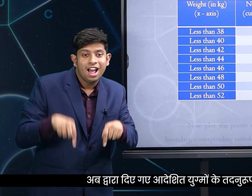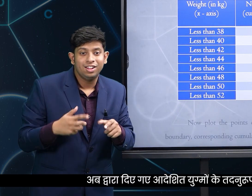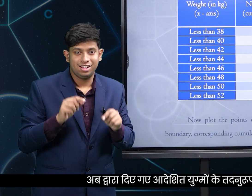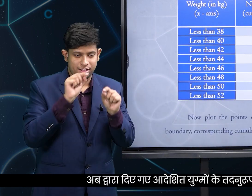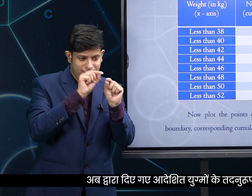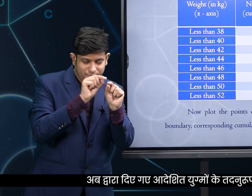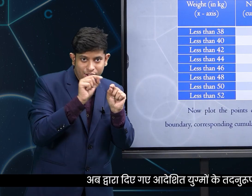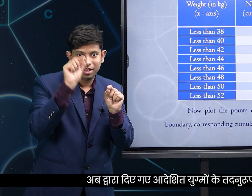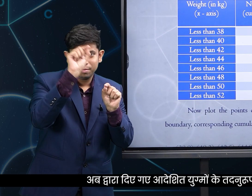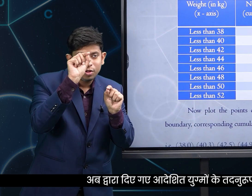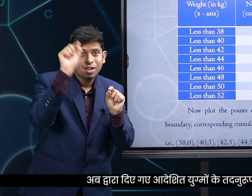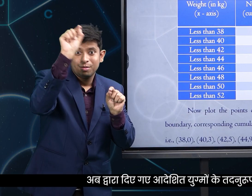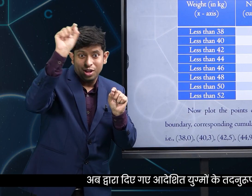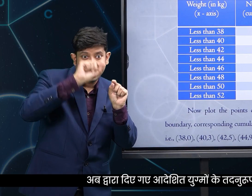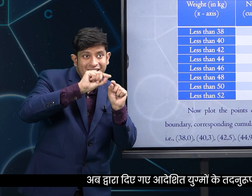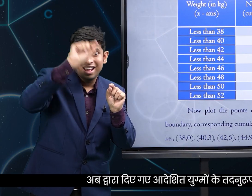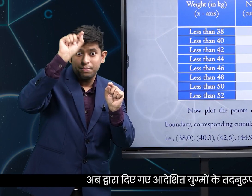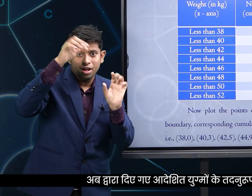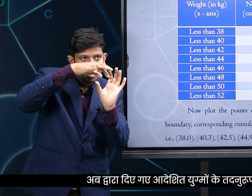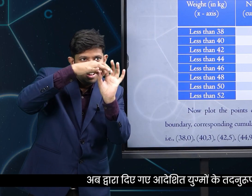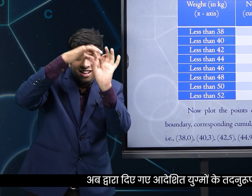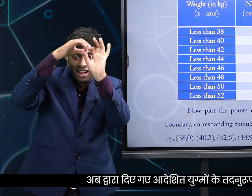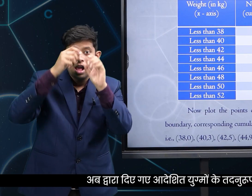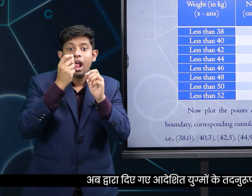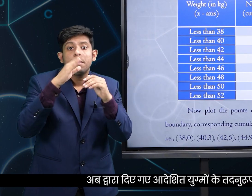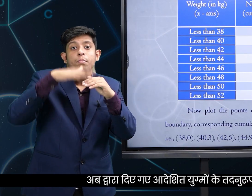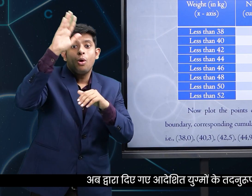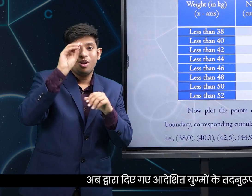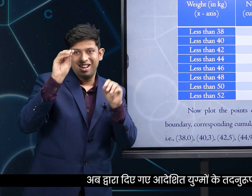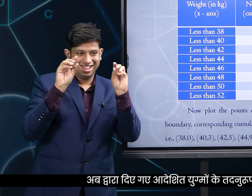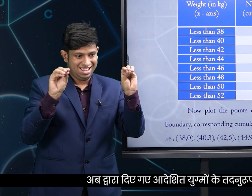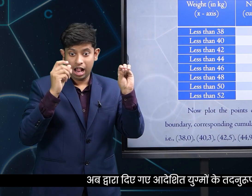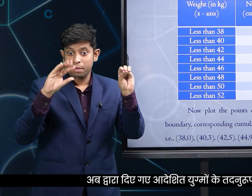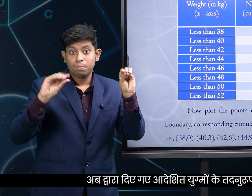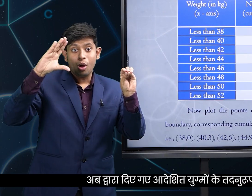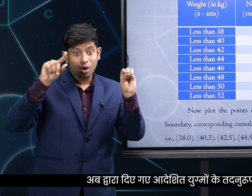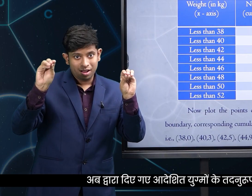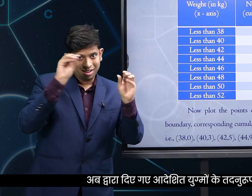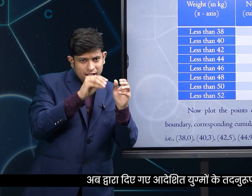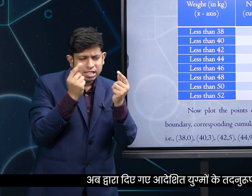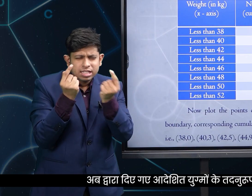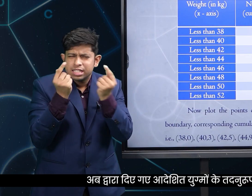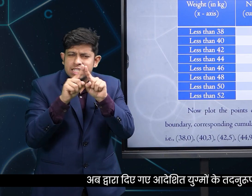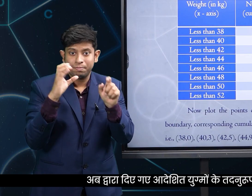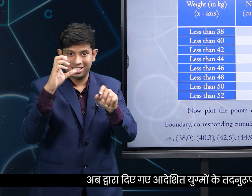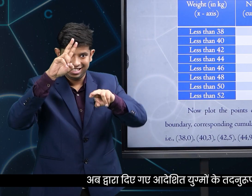अब द्वारा दिए गए आदेशित युग्मों के तदानुरूपी बिंदुओं को आलेखित करें,